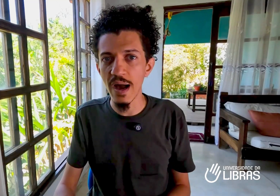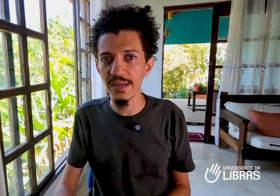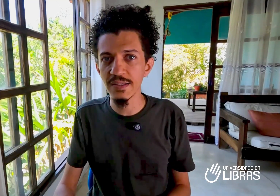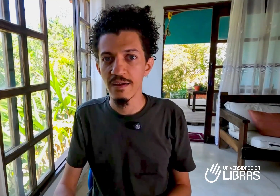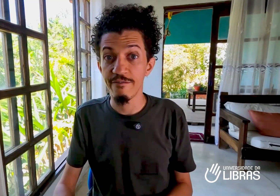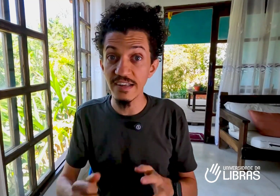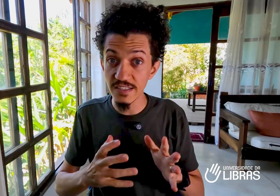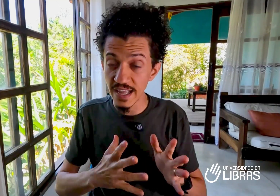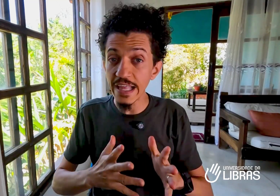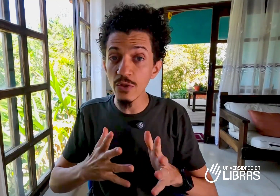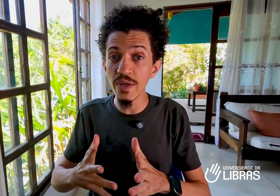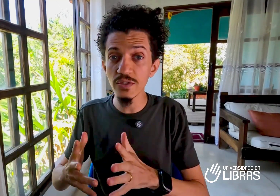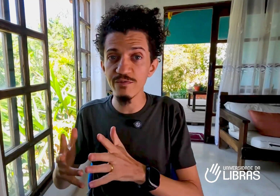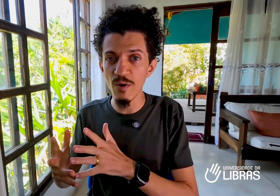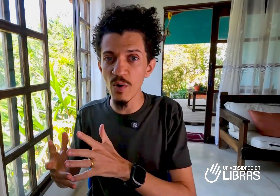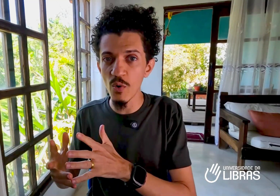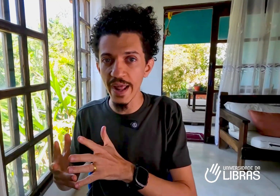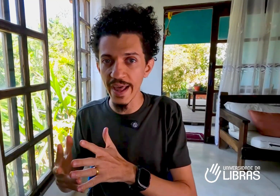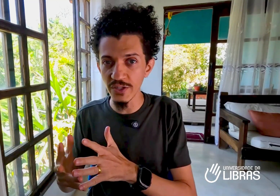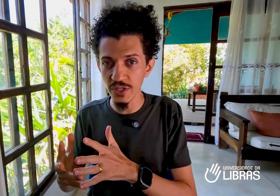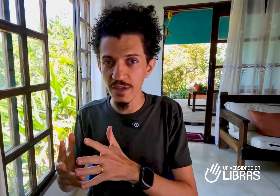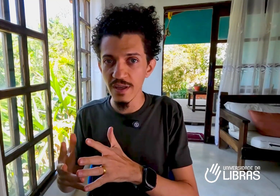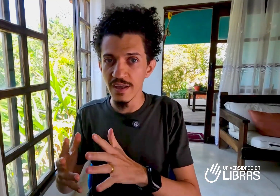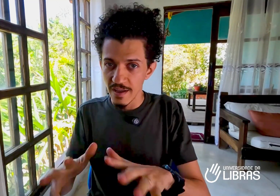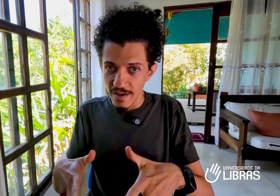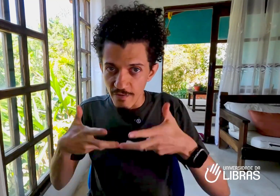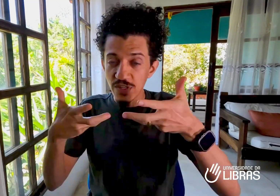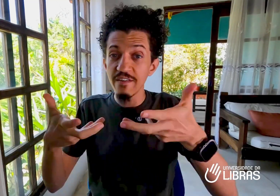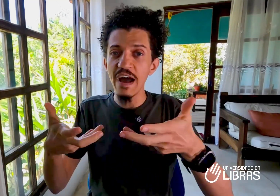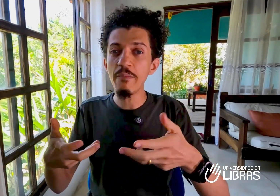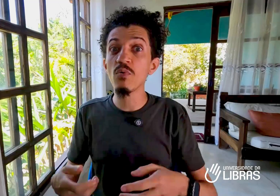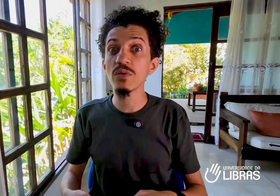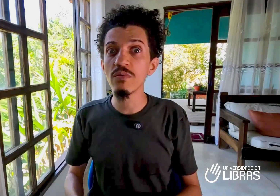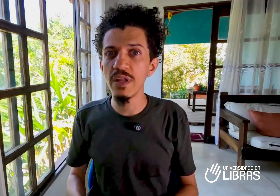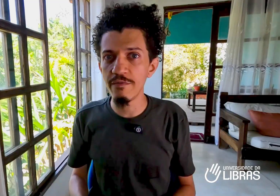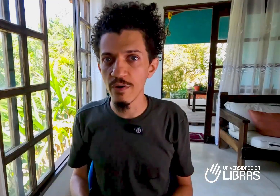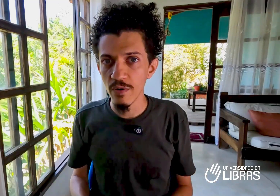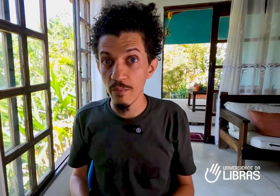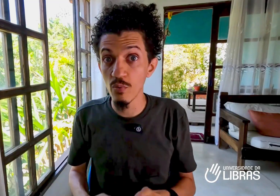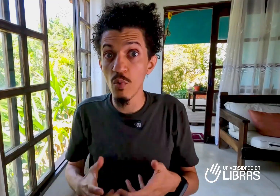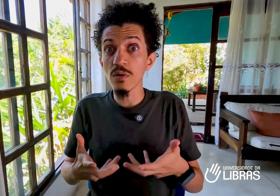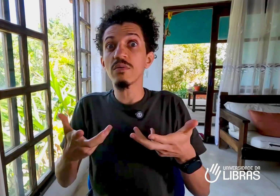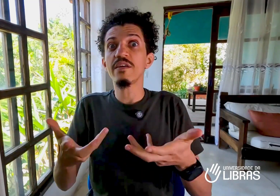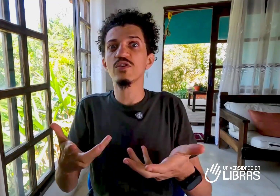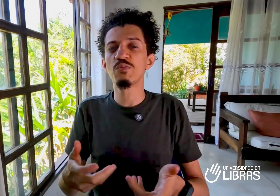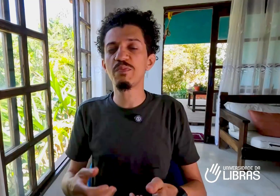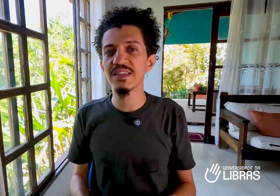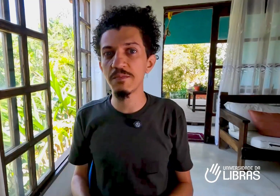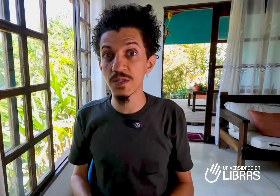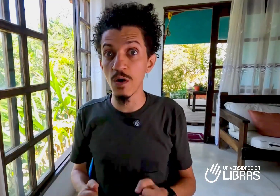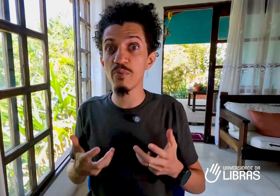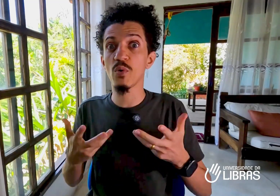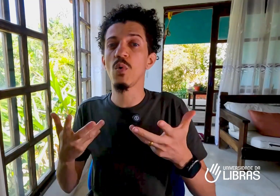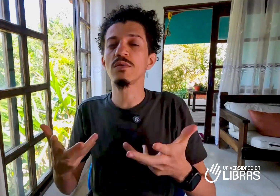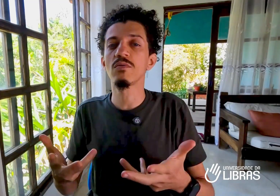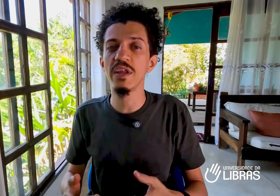manuais, fazendo isso de forma coerente, você vai para um outro nível de percepção, para um outro nível